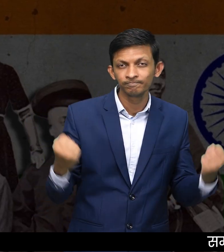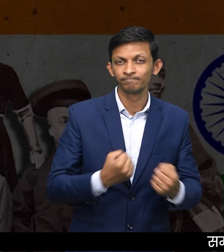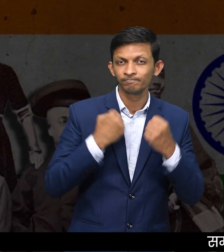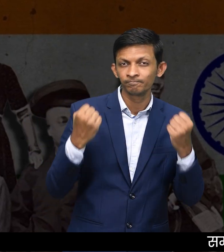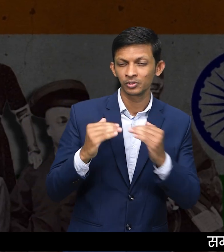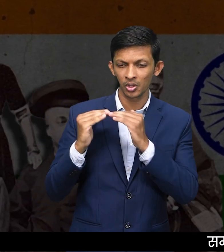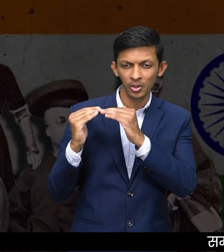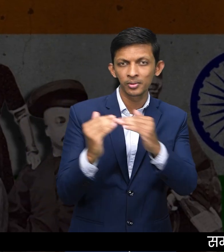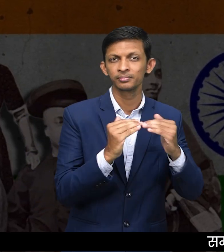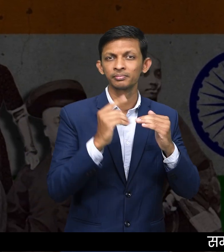समानता के लिए प्रयास,